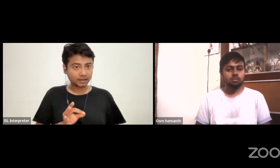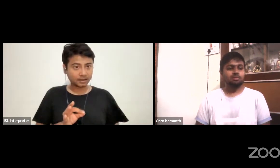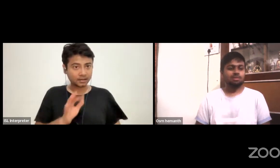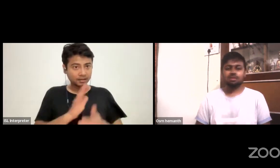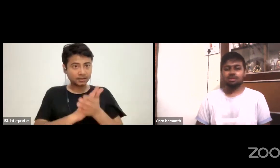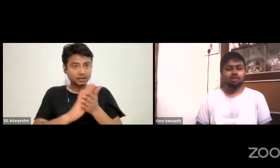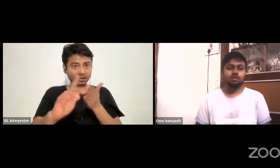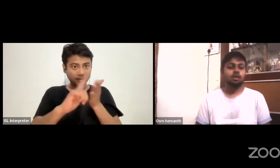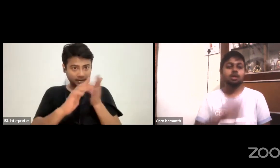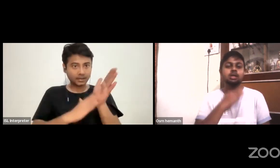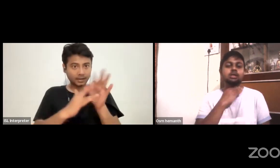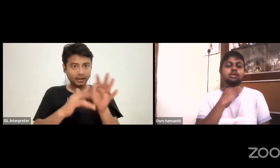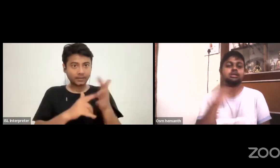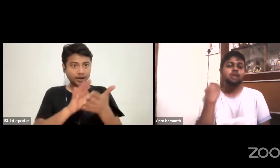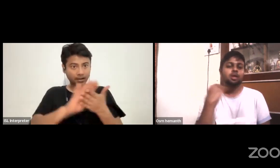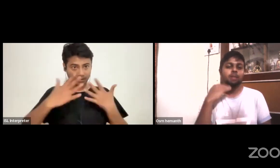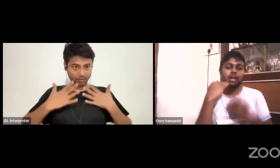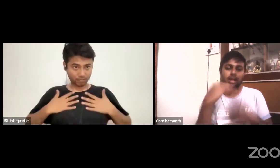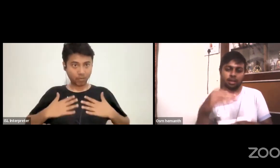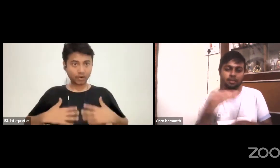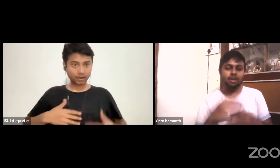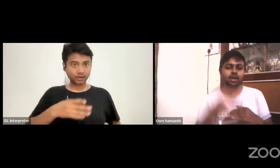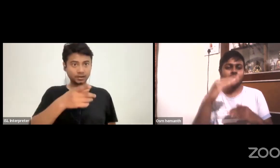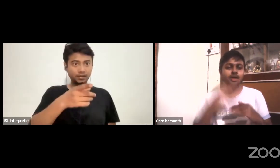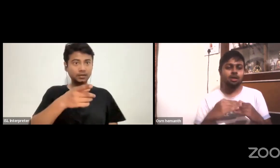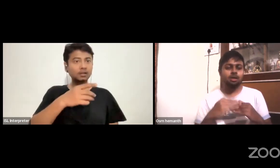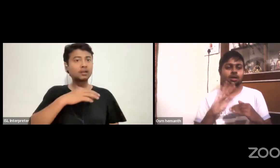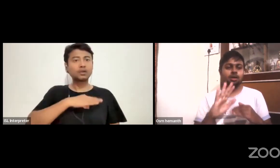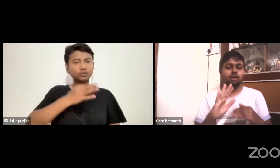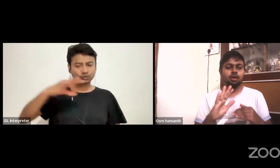हो? आप हो आत्मा,